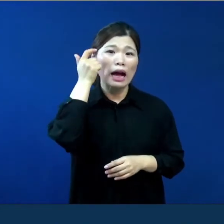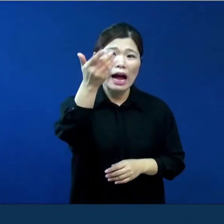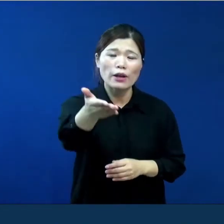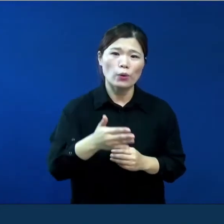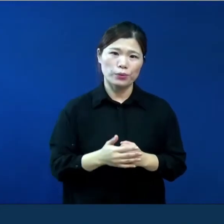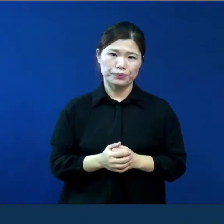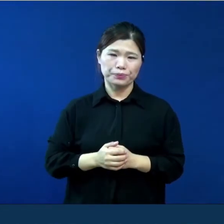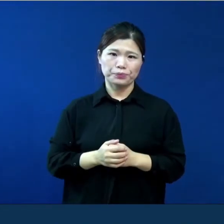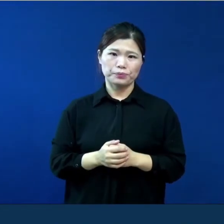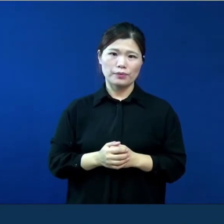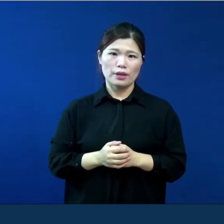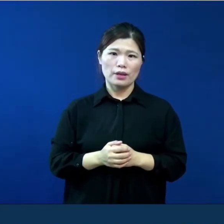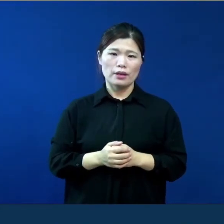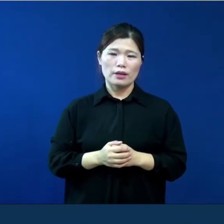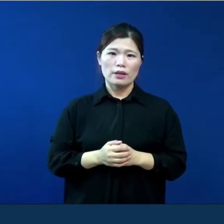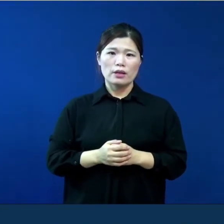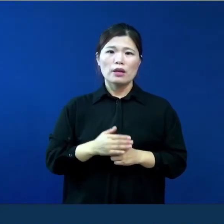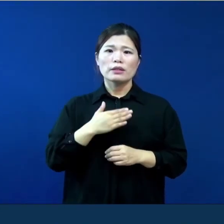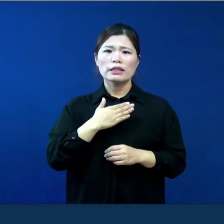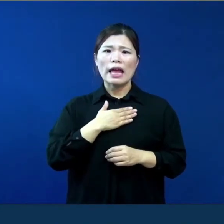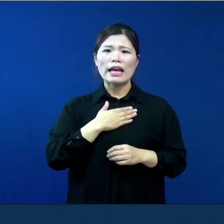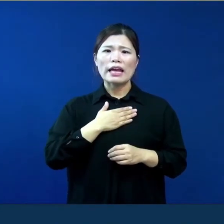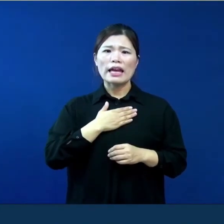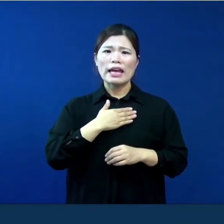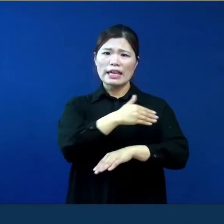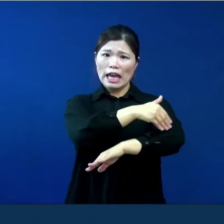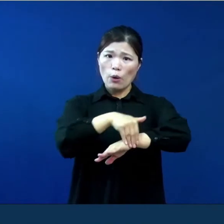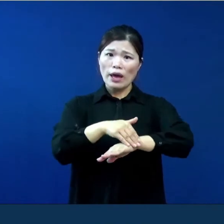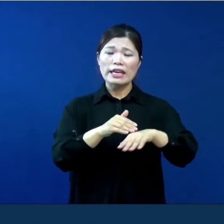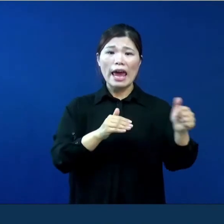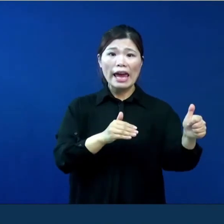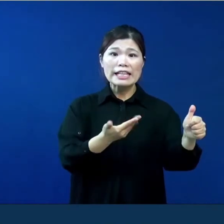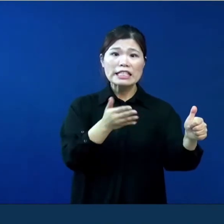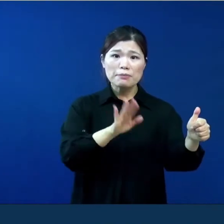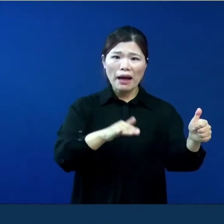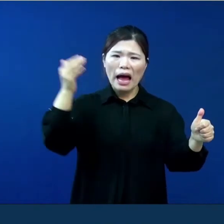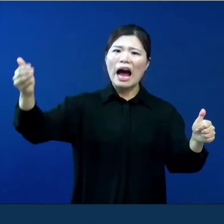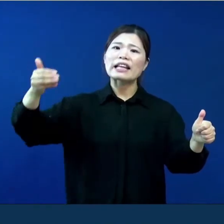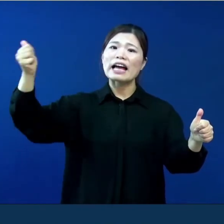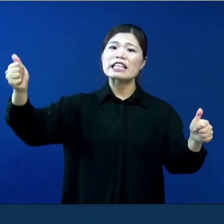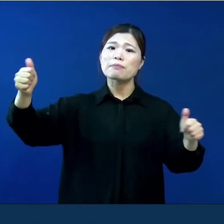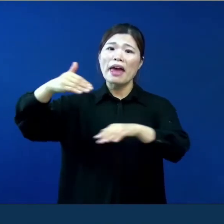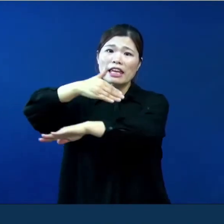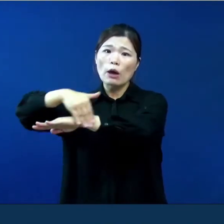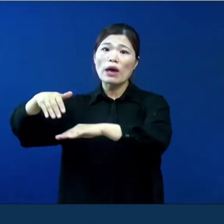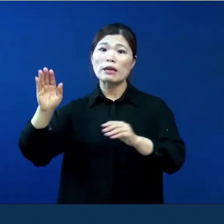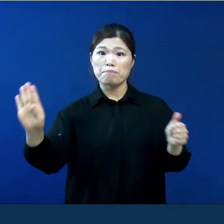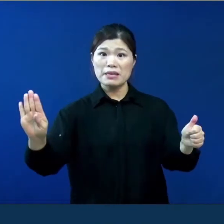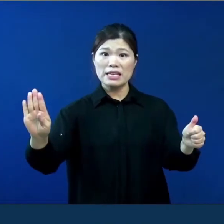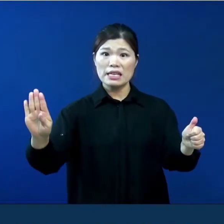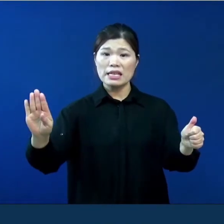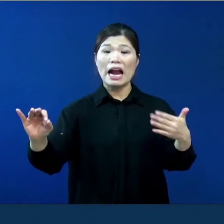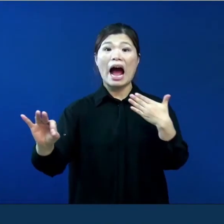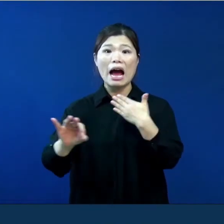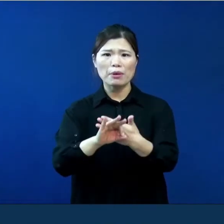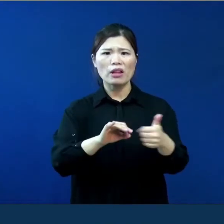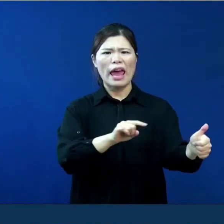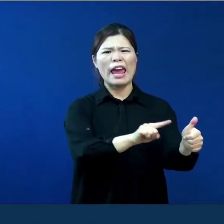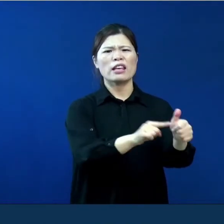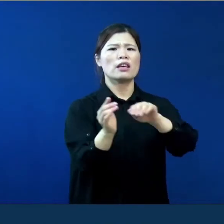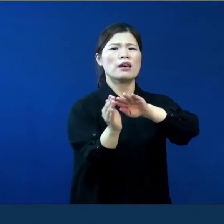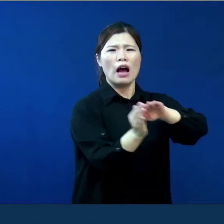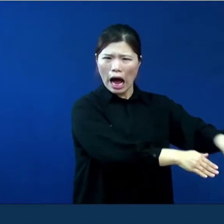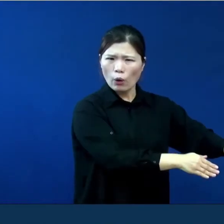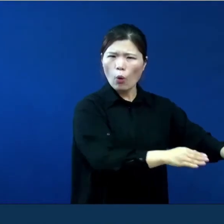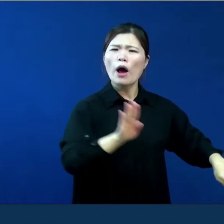내가 원하는 계획이 A라고 하더라도 하나님께서 B라고 말씀하시면 A를 내려놓고 B를 전적으로